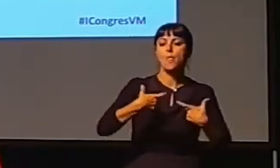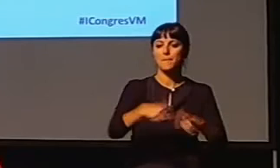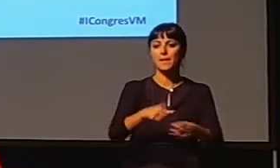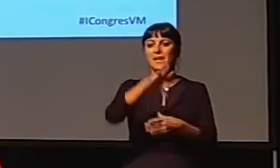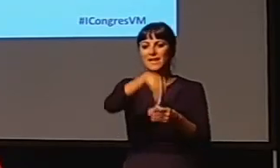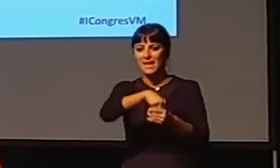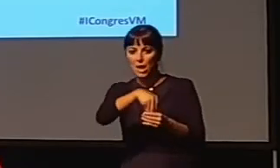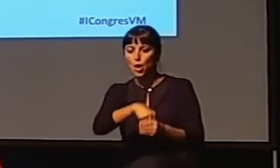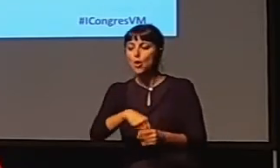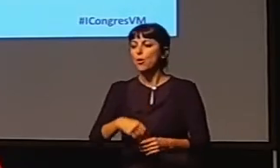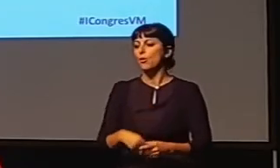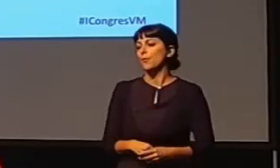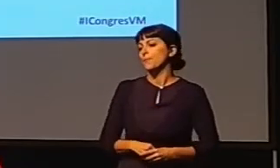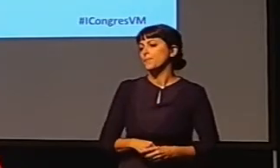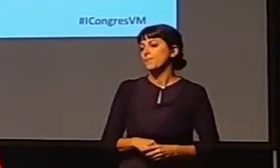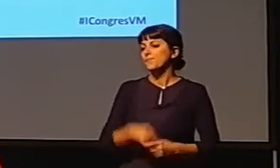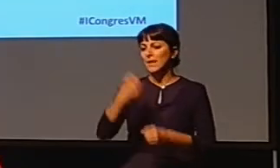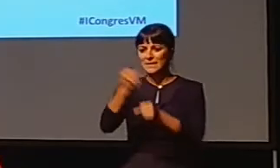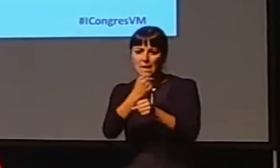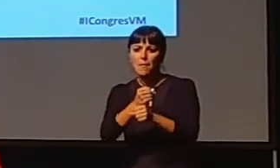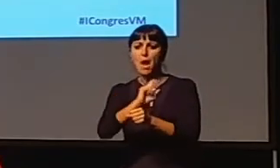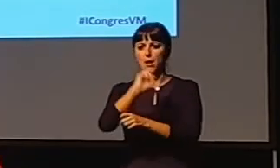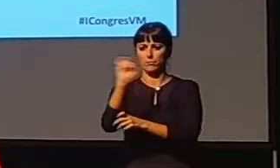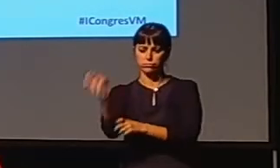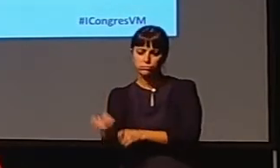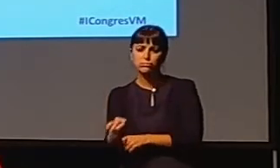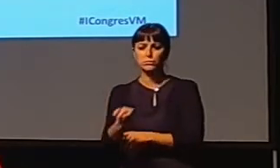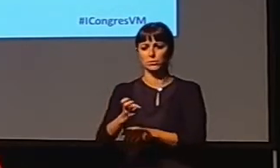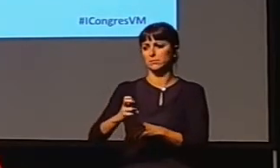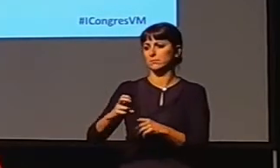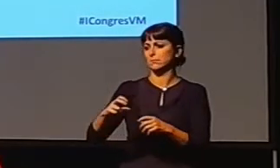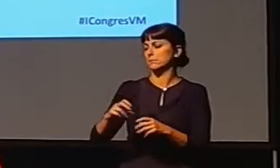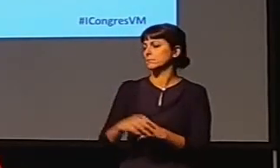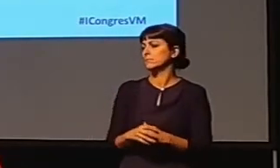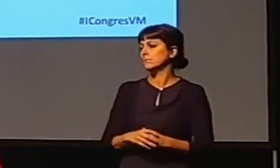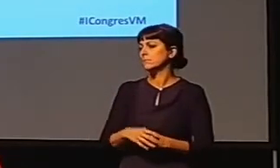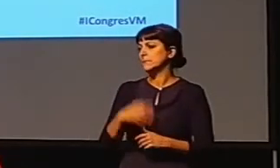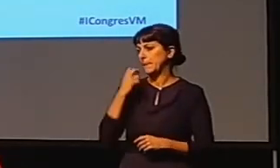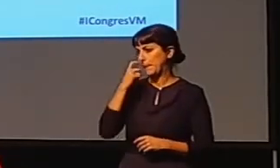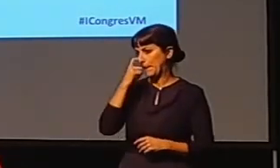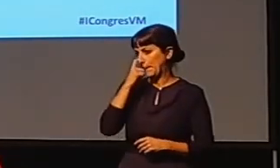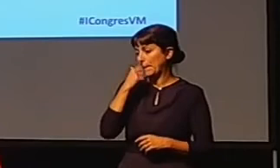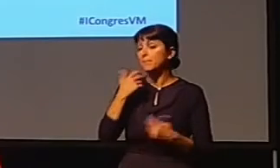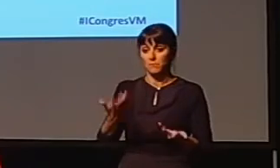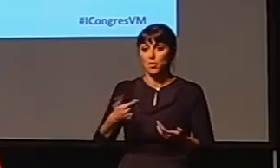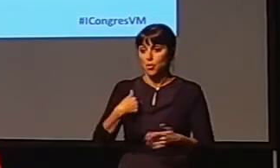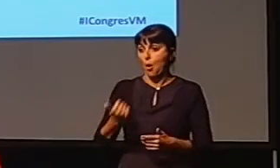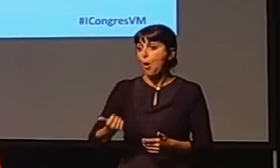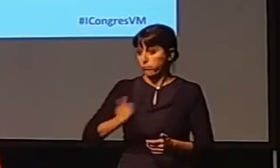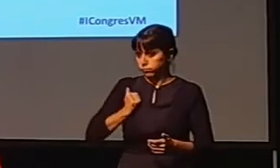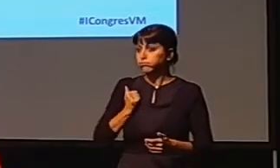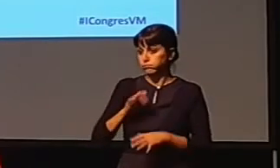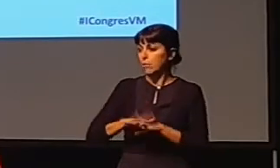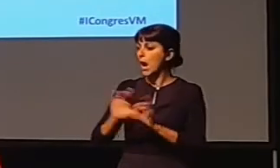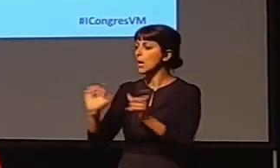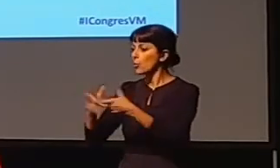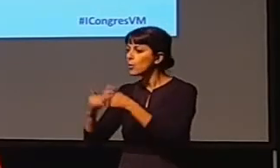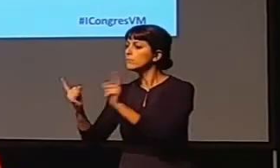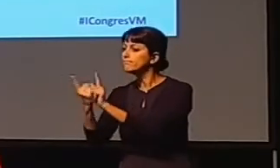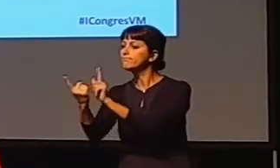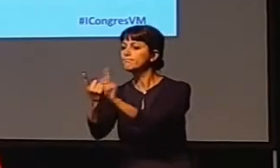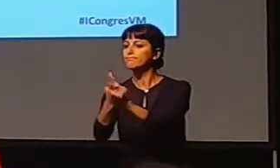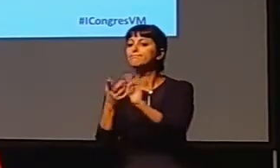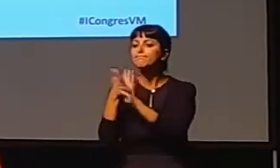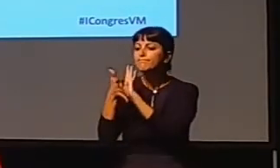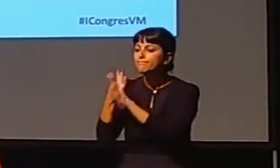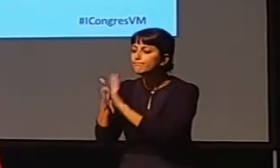d'Interior, de Treball, Afers Socials i... no? Bla, bla, bla, bla. O sigui, tinc l'oportunitat moltes vegades de poder parlar amb vosaltres, de